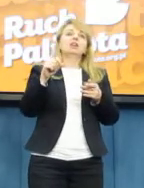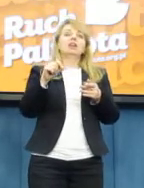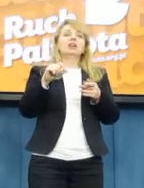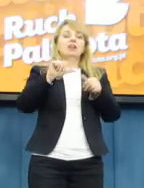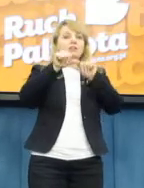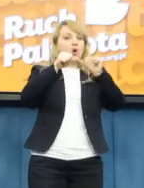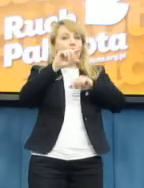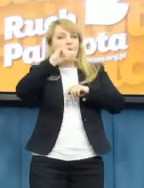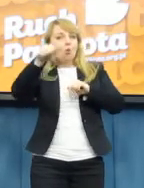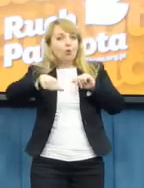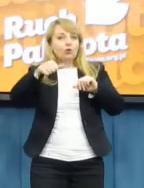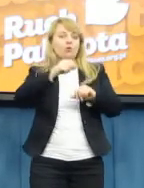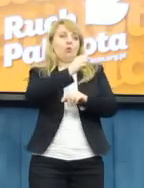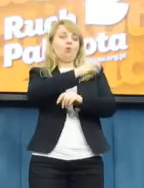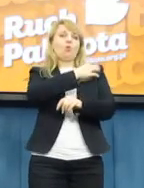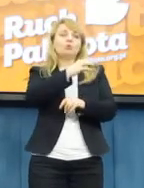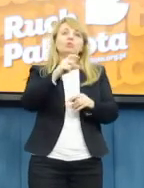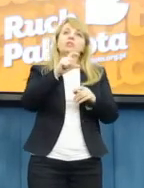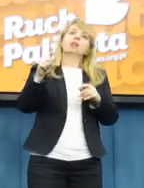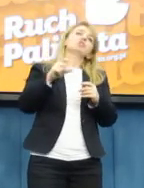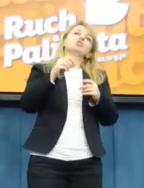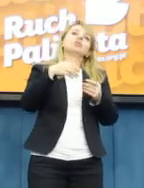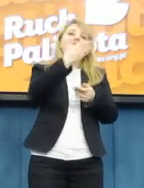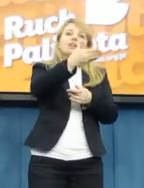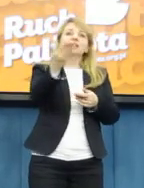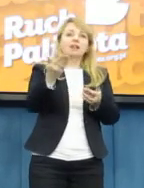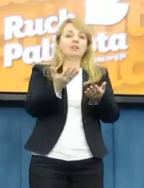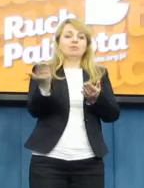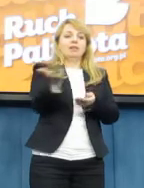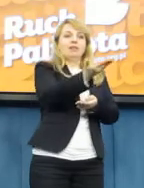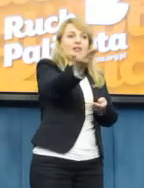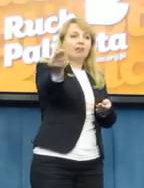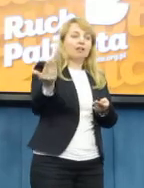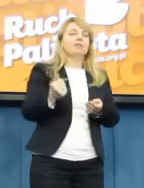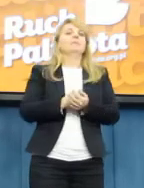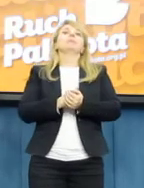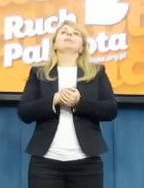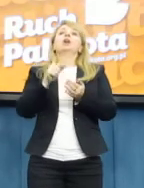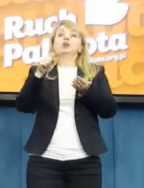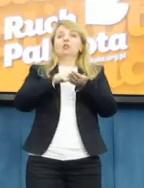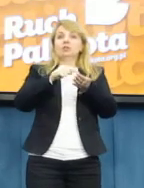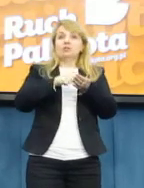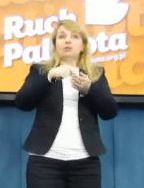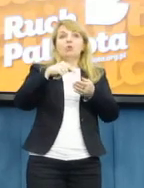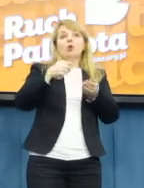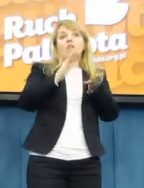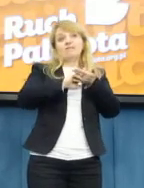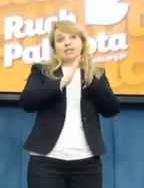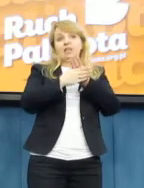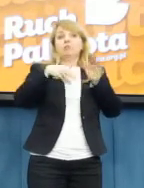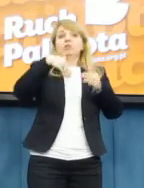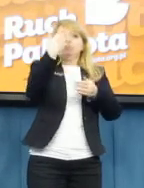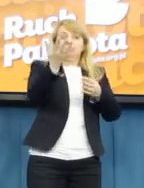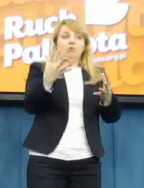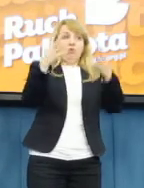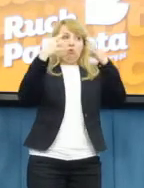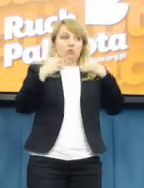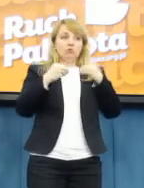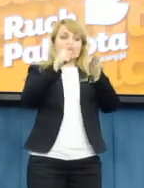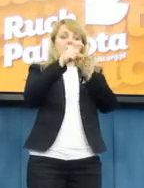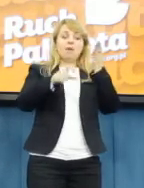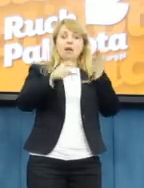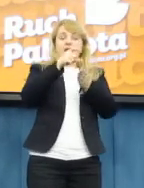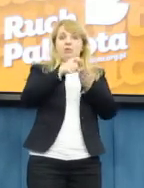no oczywiście dobrowolne datki na tacy, nie będziemy aż tacy, prawda, radykalni. Niech nie będzie tych paragonów fiskalnych, bo byłoby ich